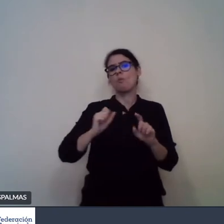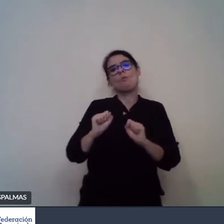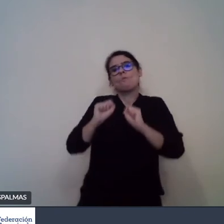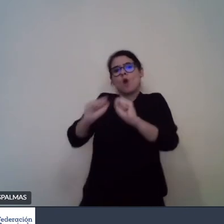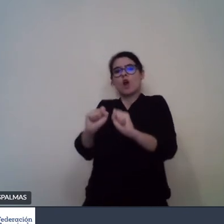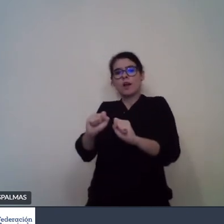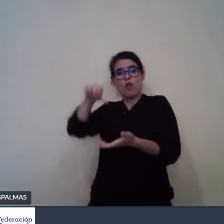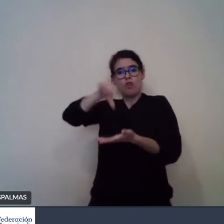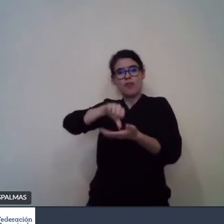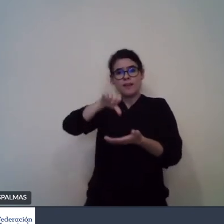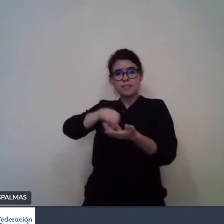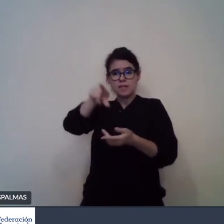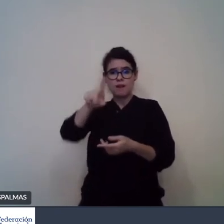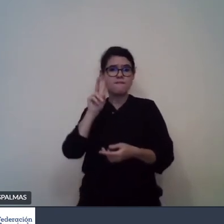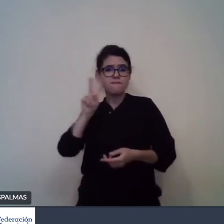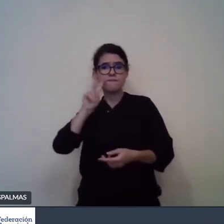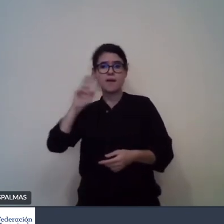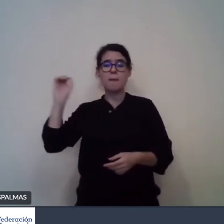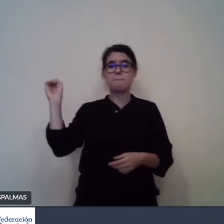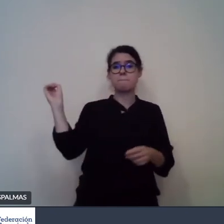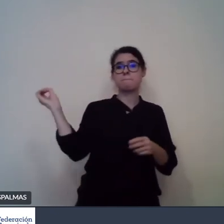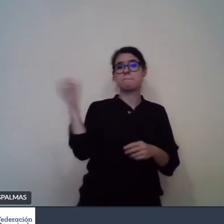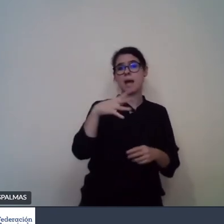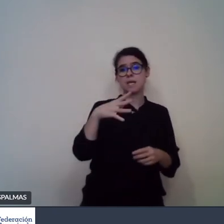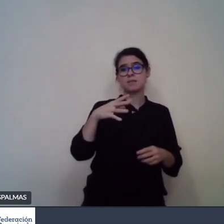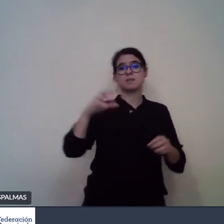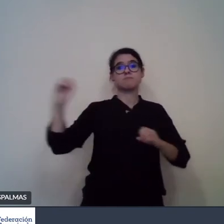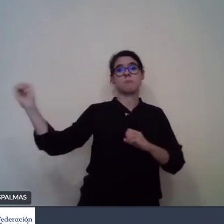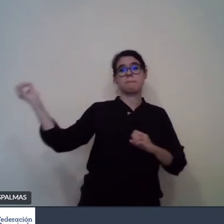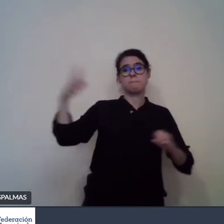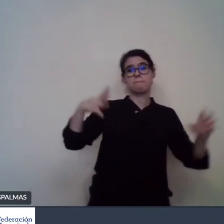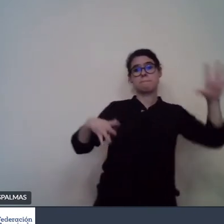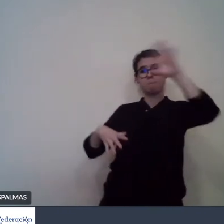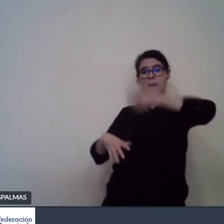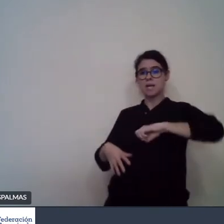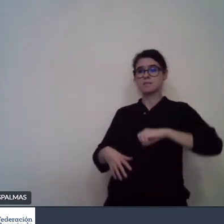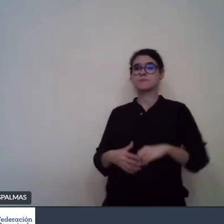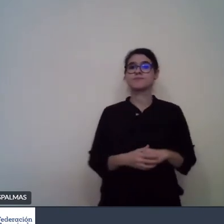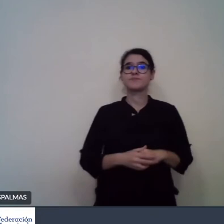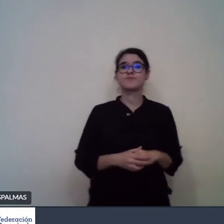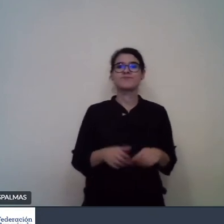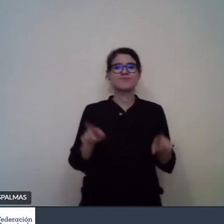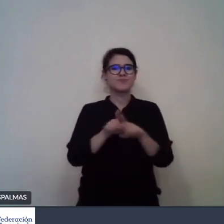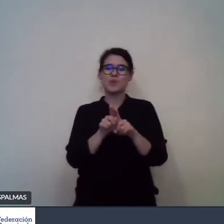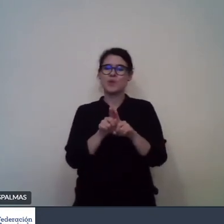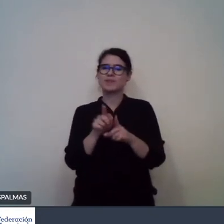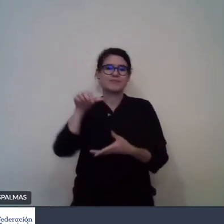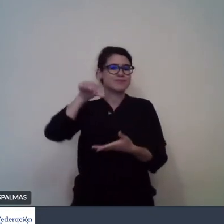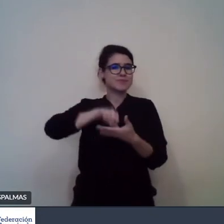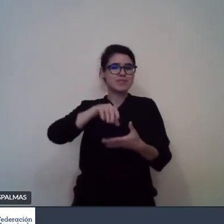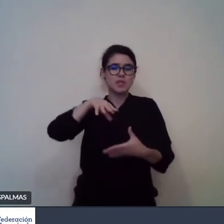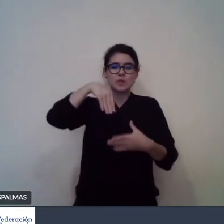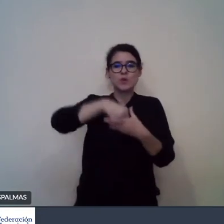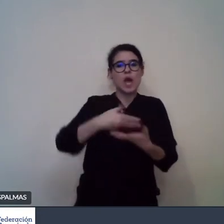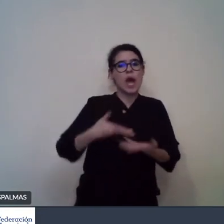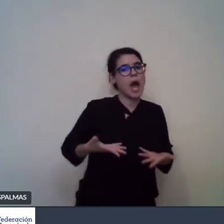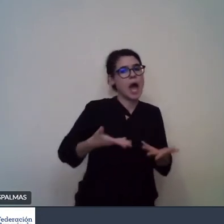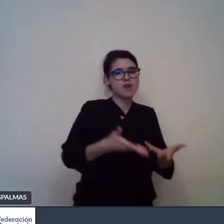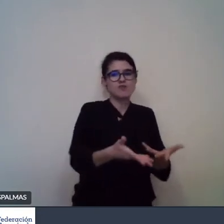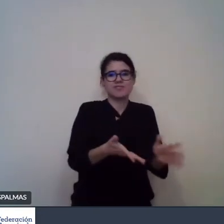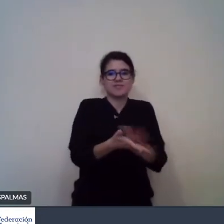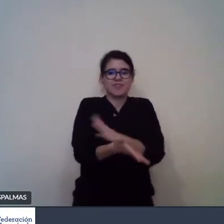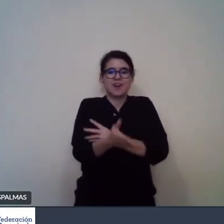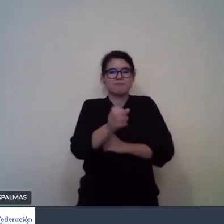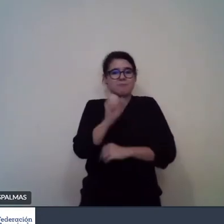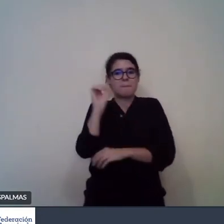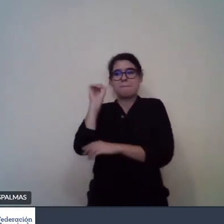pase. El defensor está muy, muy metido en la ayuda, demasiado, con lo cual el pase era ese, pase a